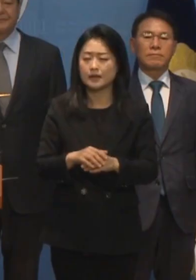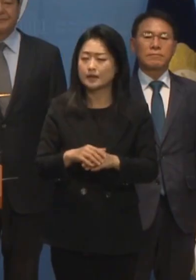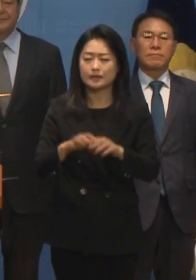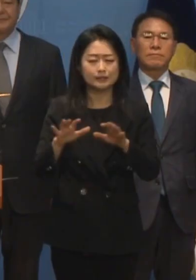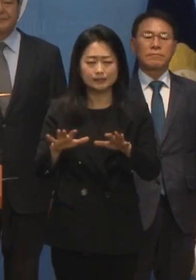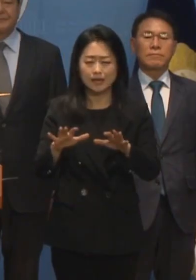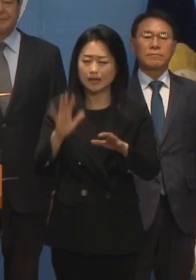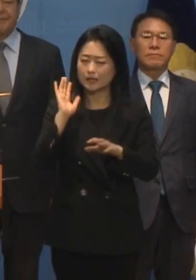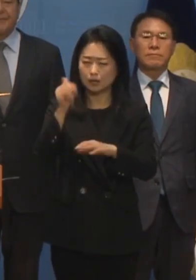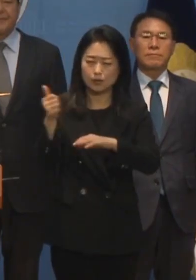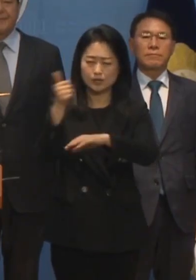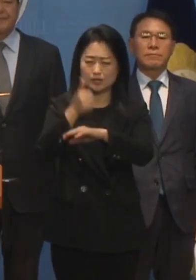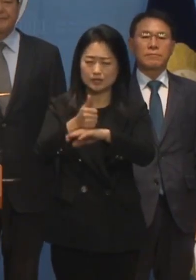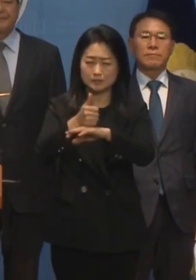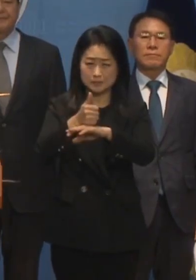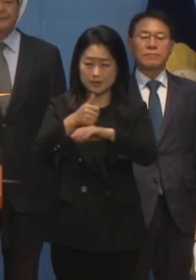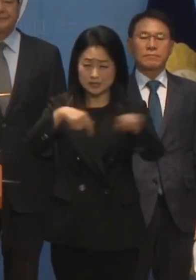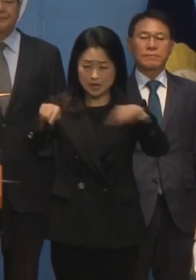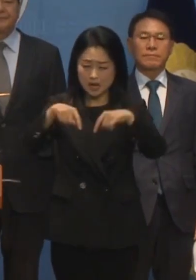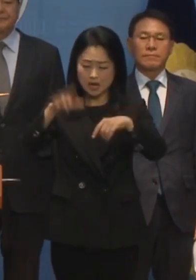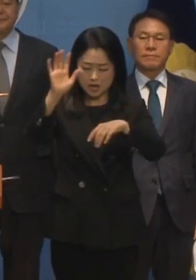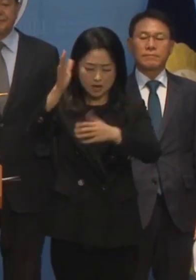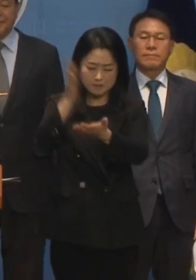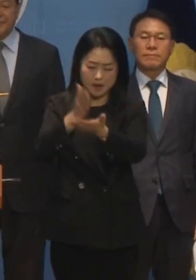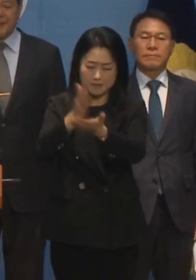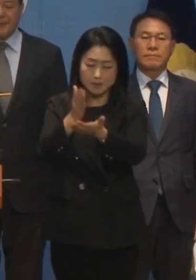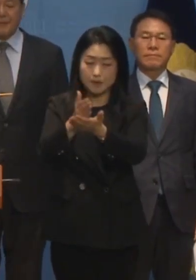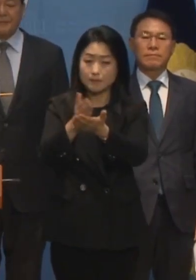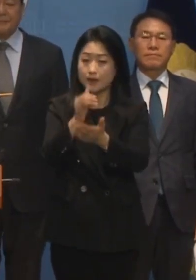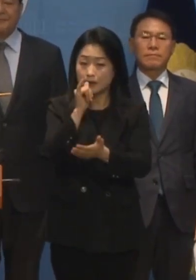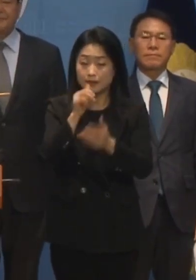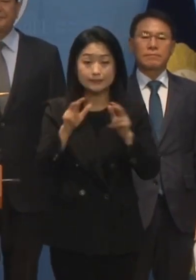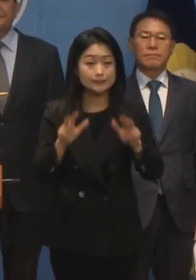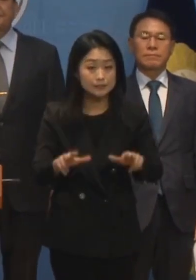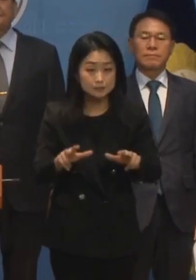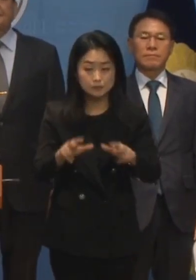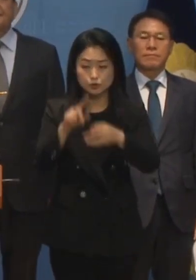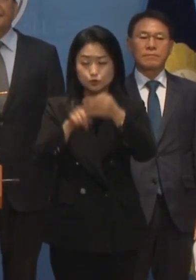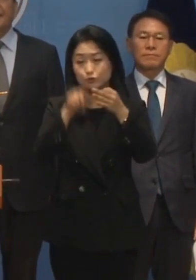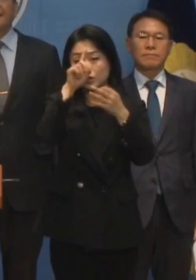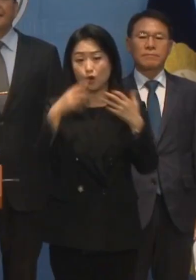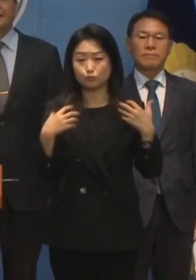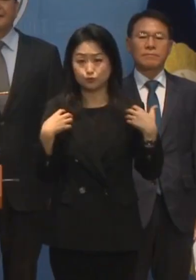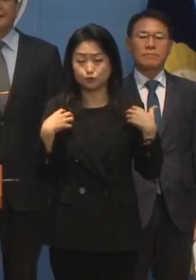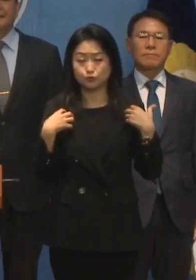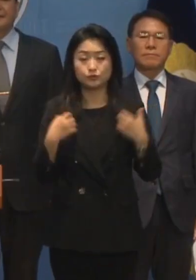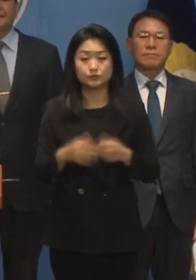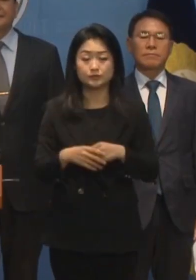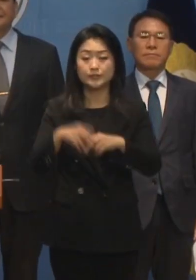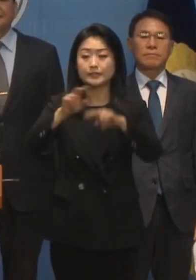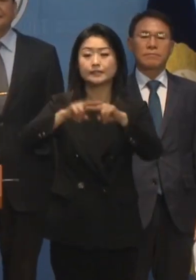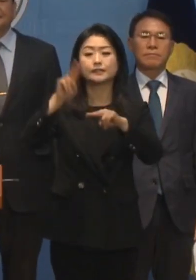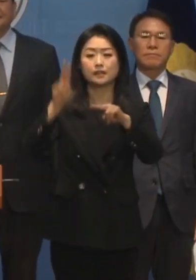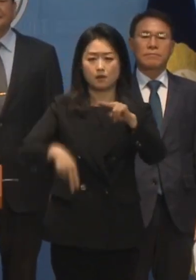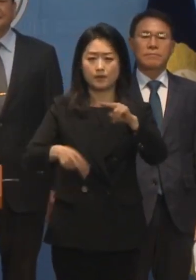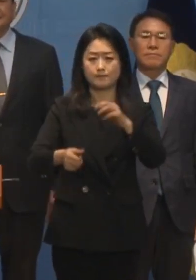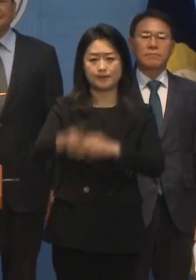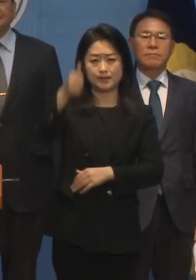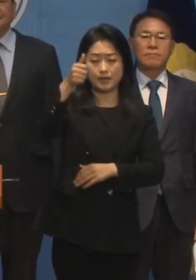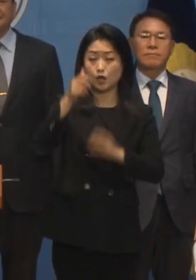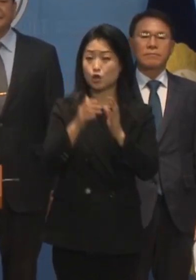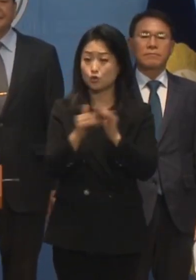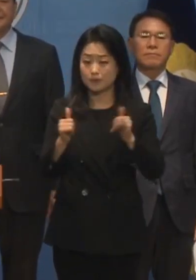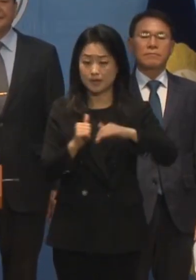안 된다라고 결론을 낸 것입니다. 우리는 지금의 정부가 아래와 같은 이유로